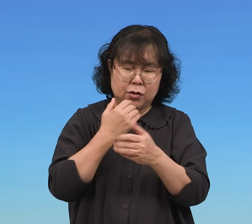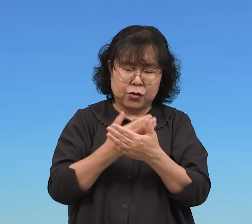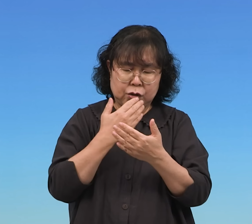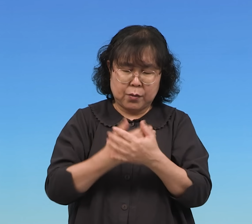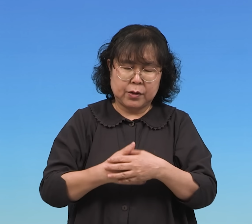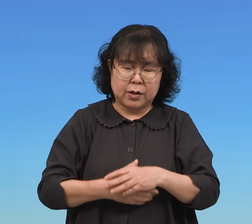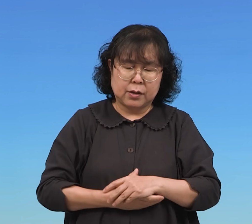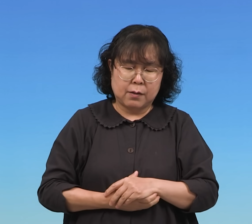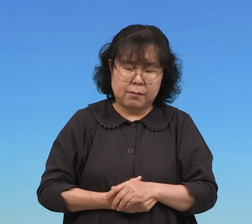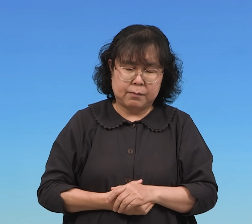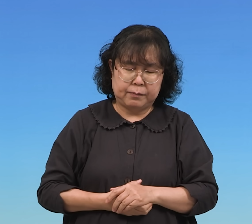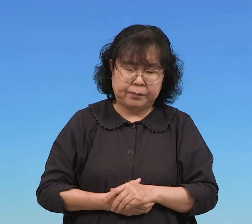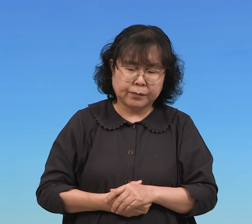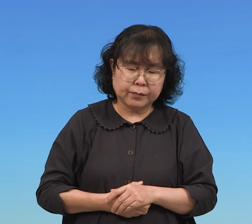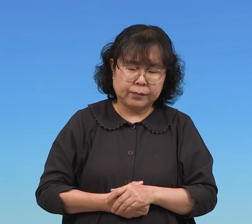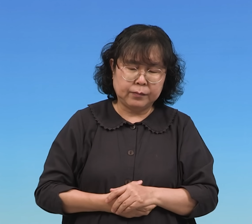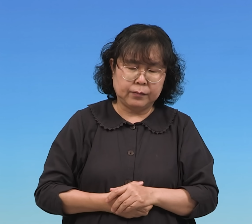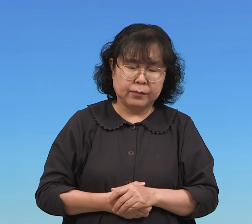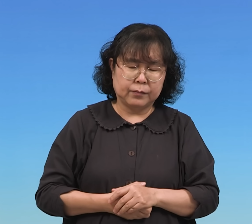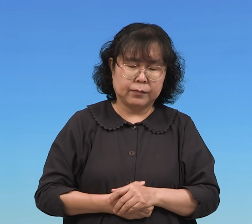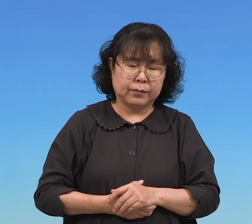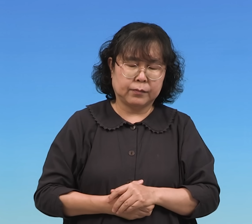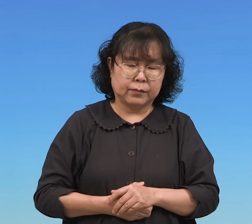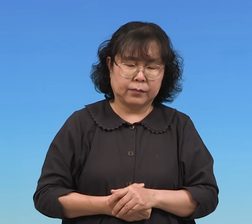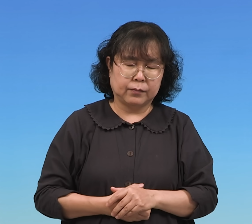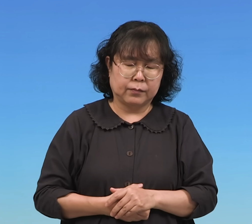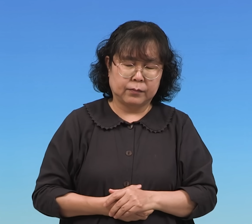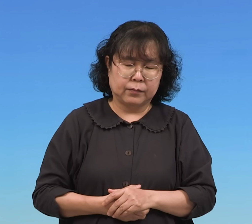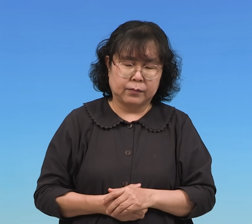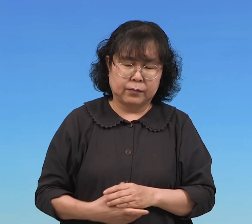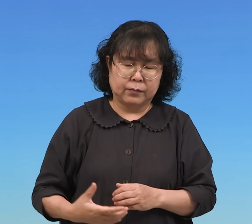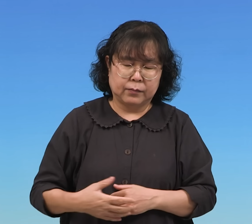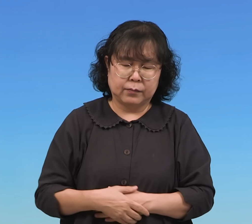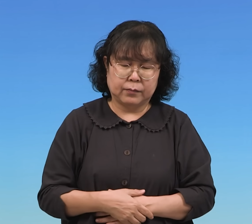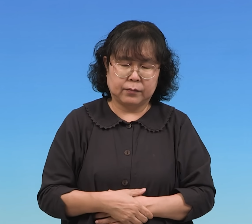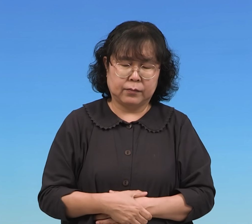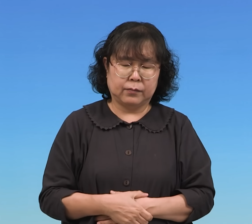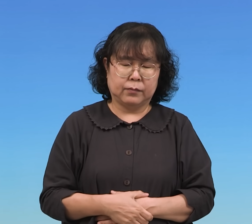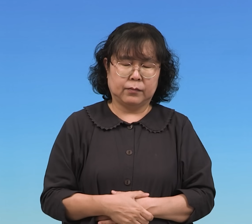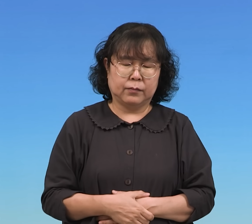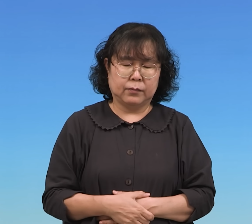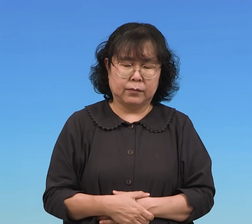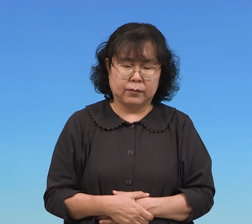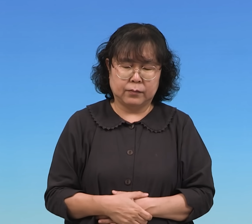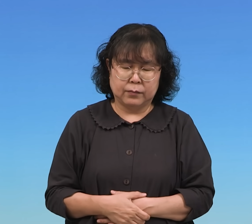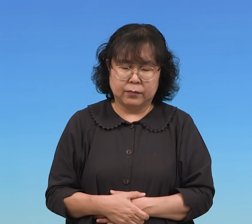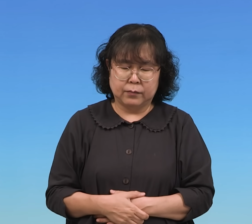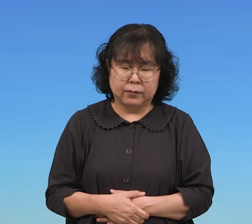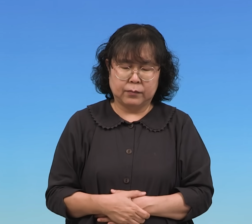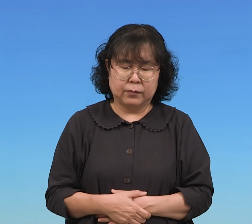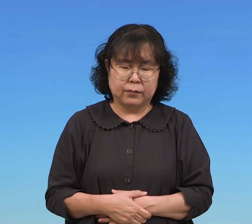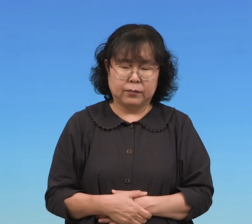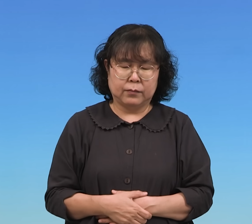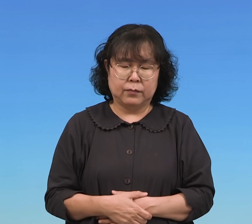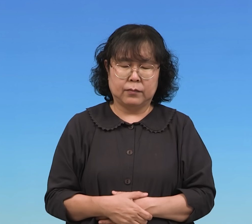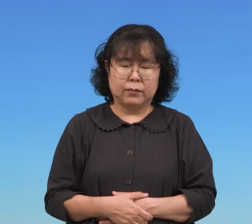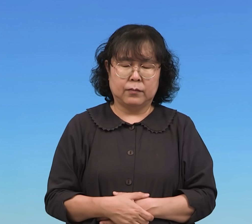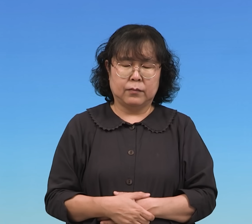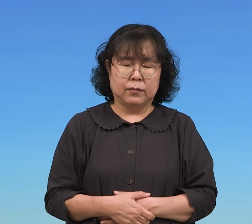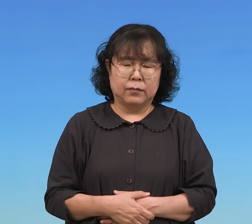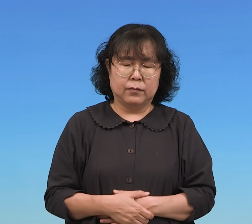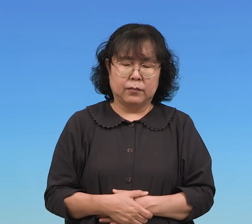아버지, 하나님만이 줄 수 있는 이 꿈과 희망을 신뢰하고 마음껏 바라보고 누리며 나아갈 수 있는 우리의 삶이 될 수 있도록 주여